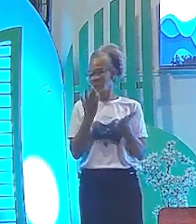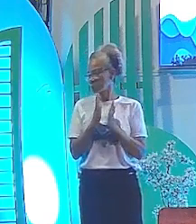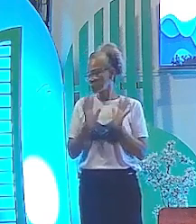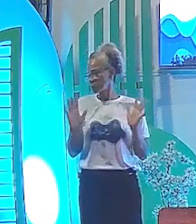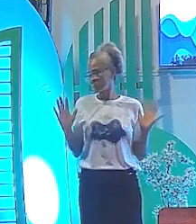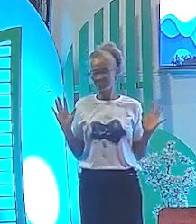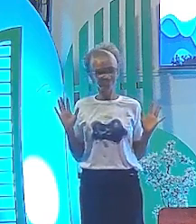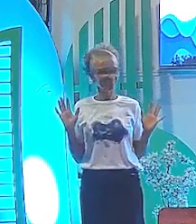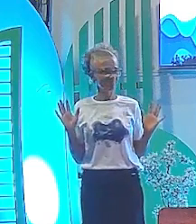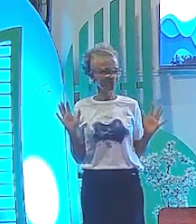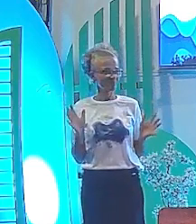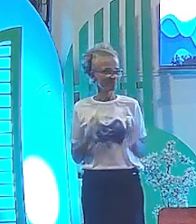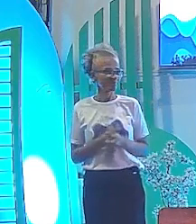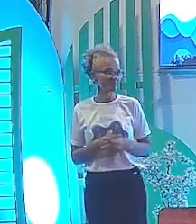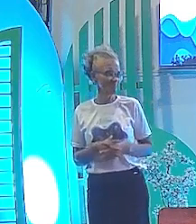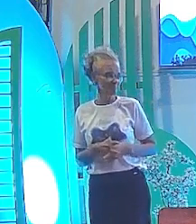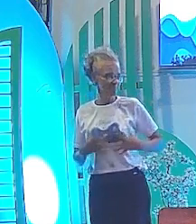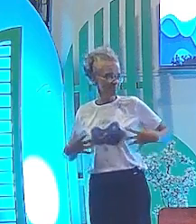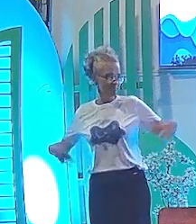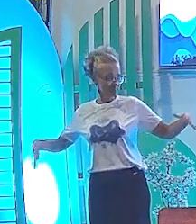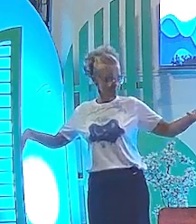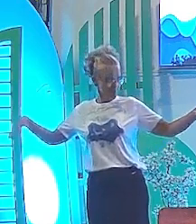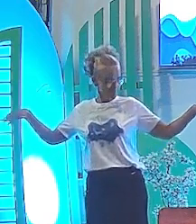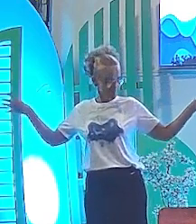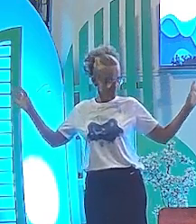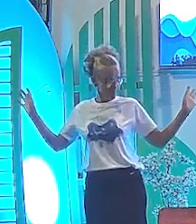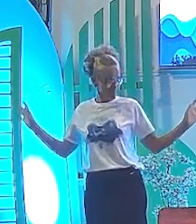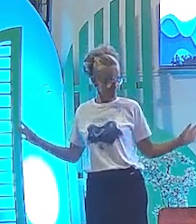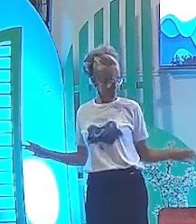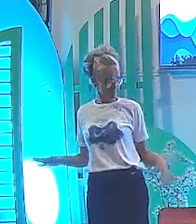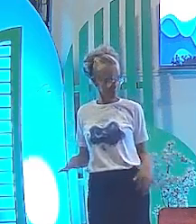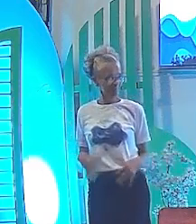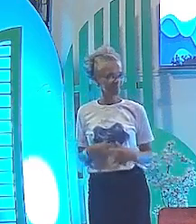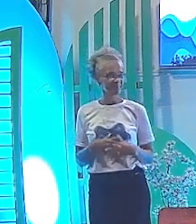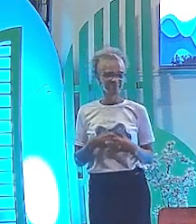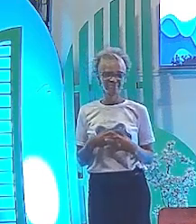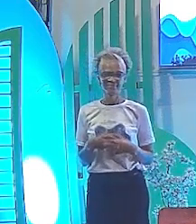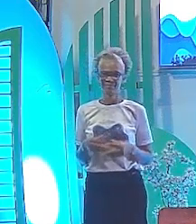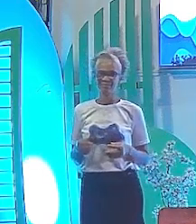isso. Verde, bem verde, bem estampado.